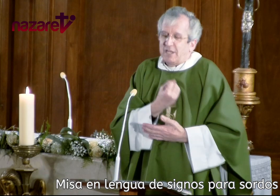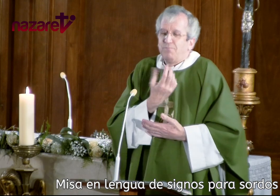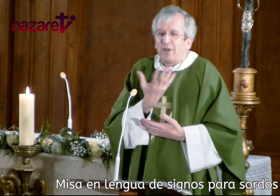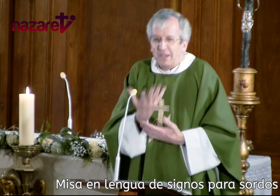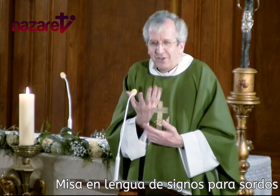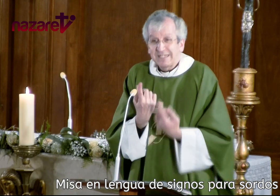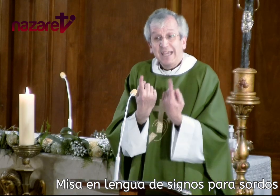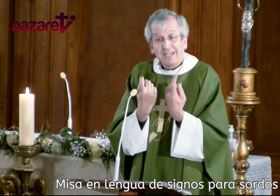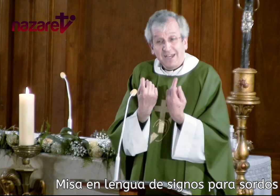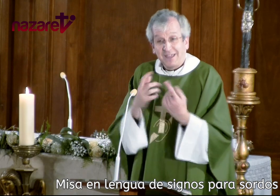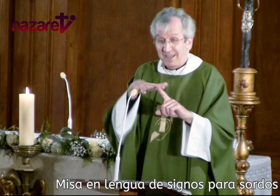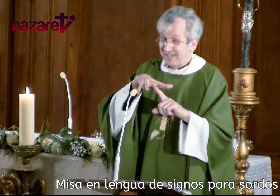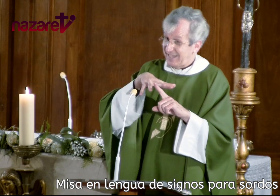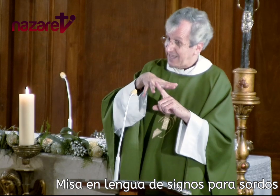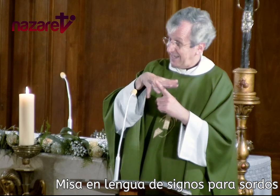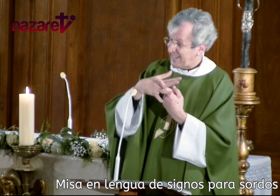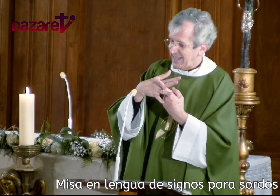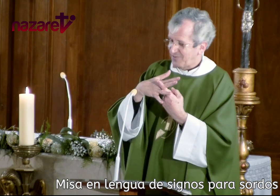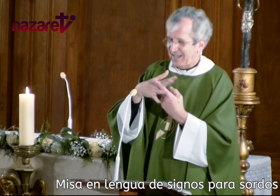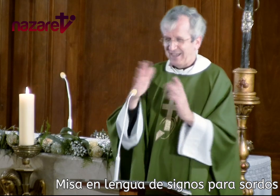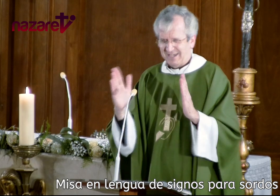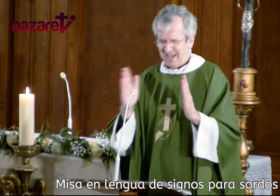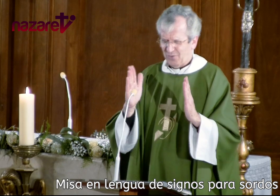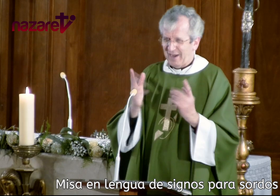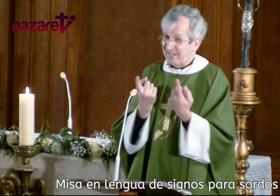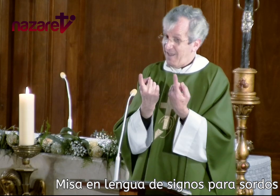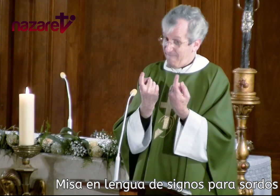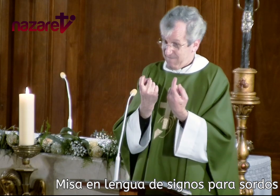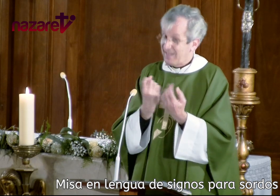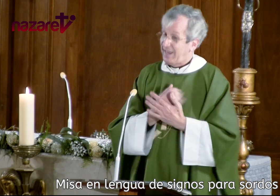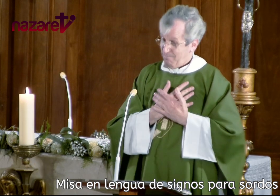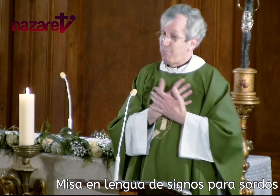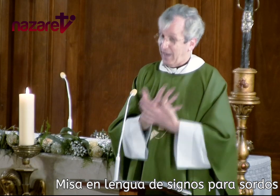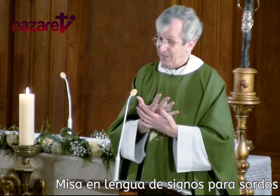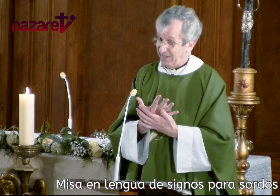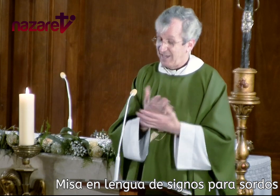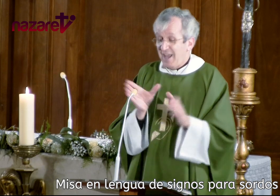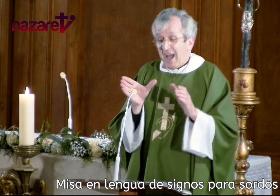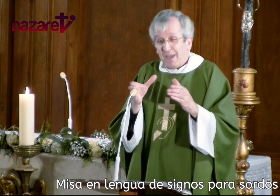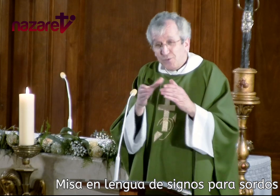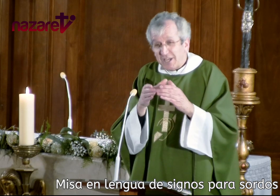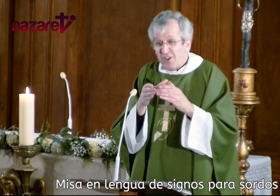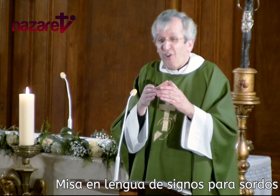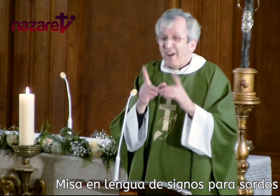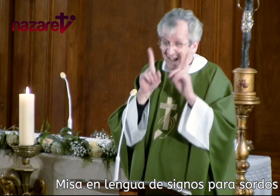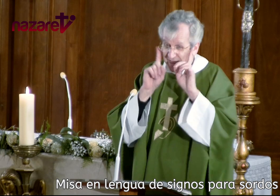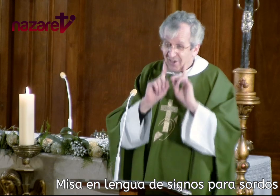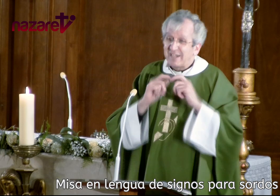esas vocaciones esa necesidad en esas circunstancias actuales faltan vocaciones hay muchas congregaciones de